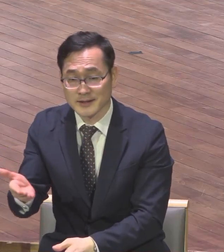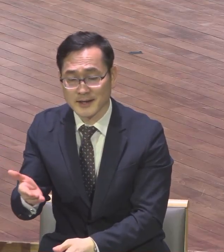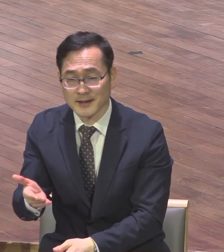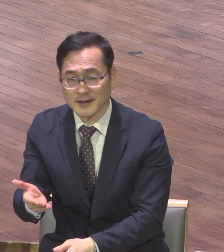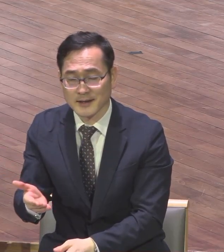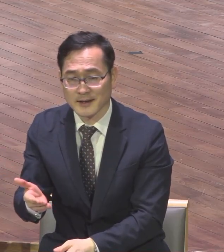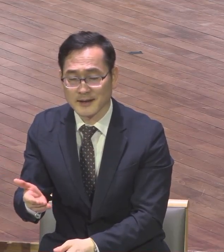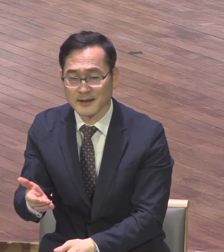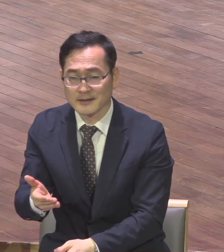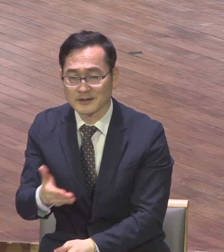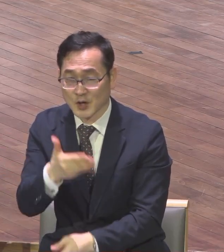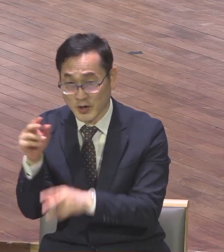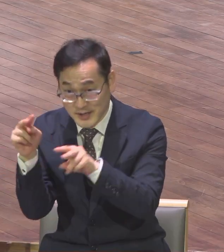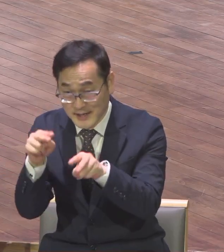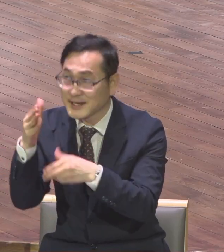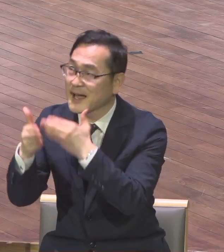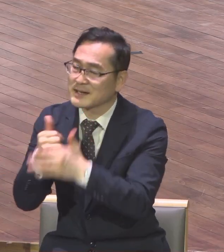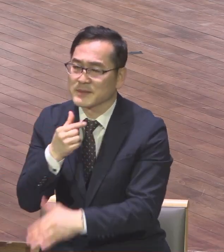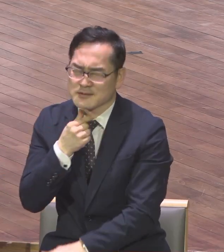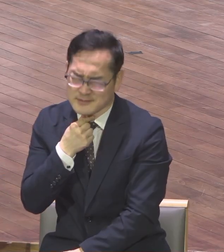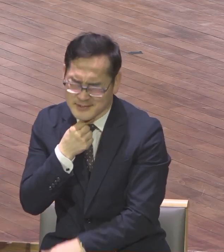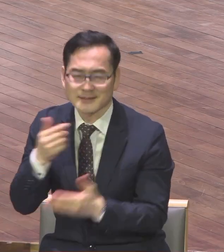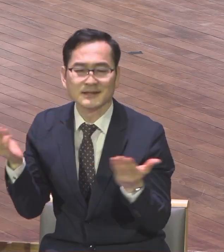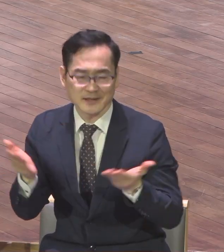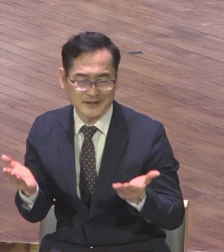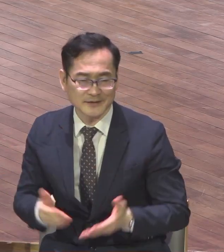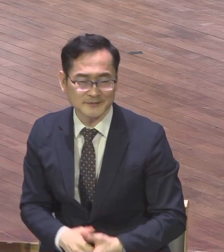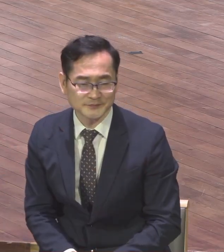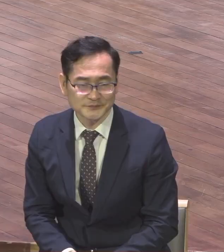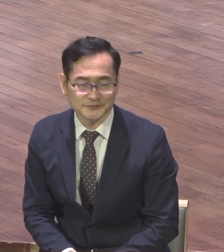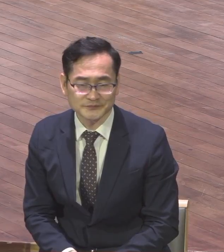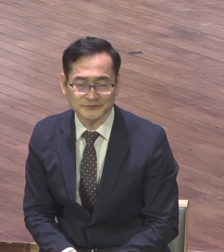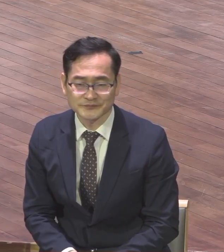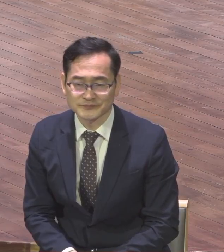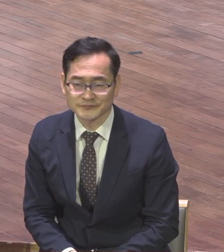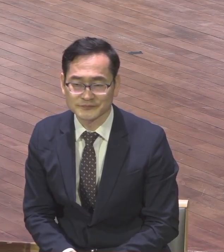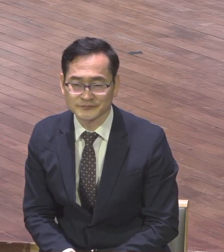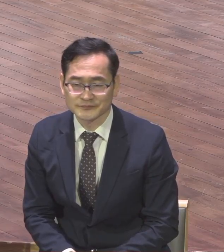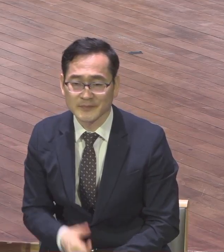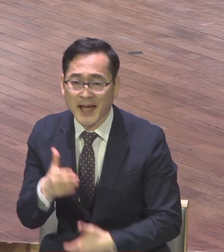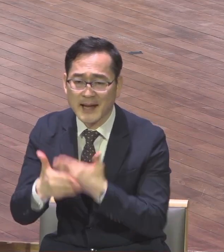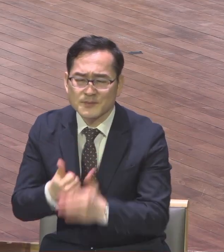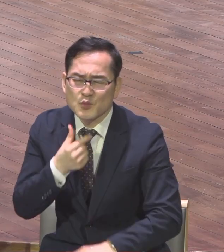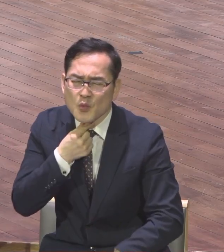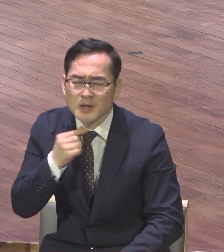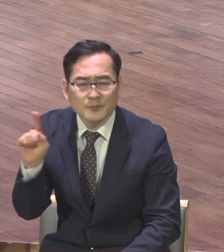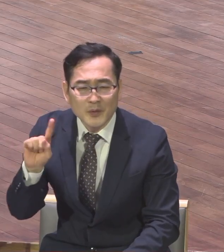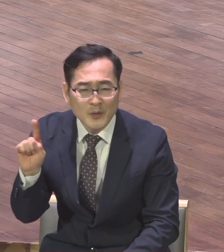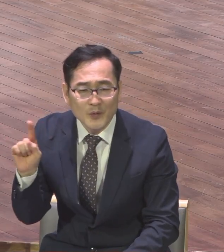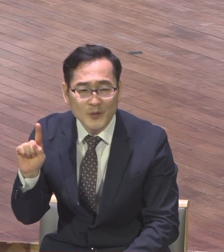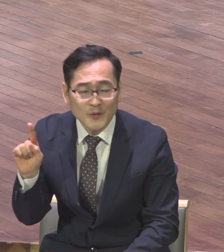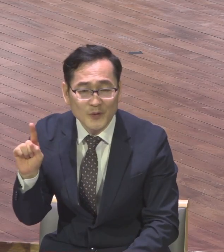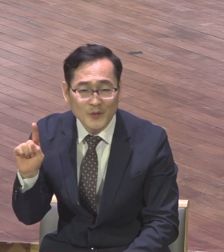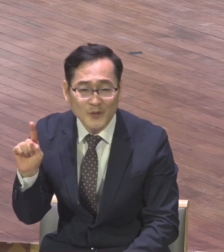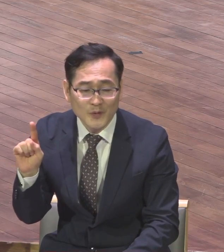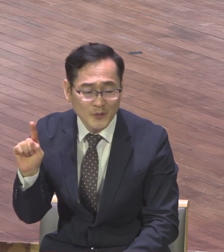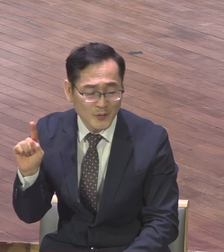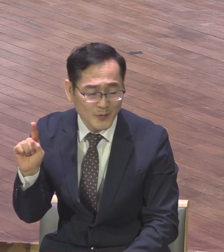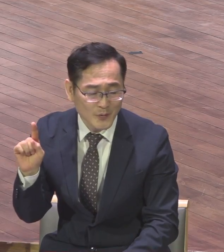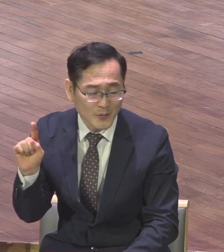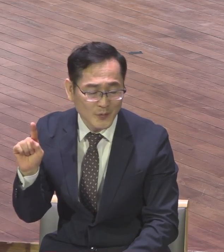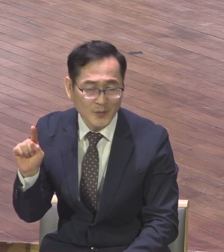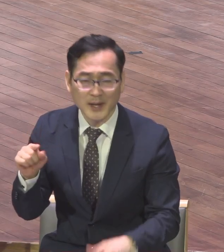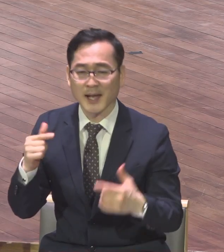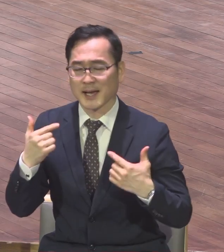뭐요? 하나님의 뜻이니라. 하나님 뜻이에요. 하나님 뜻이 무엇입니까? 여기 나와